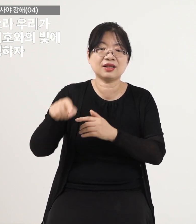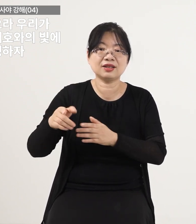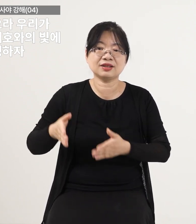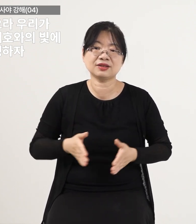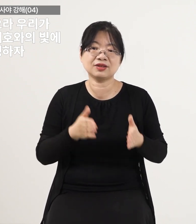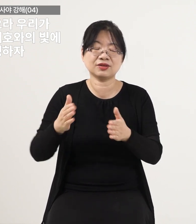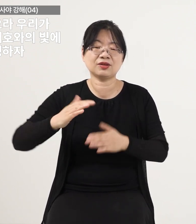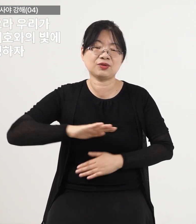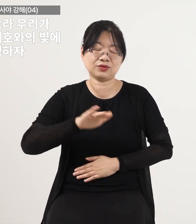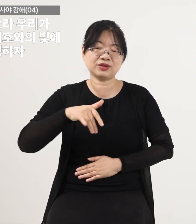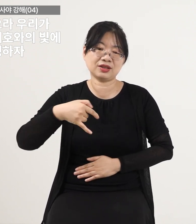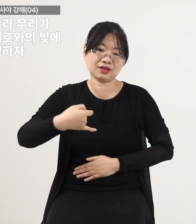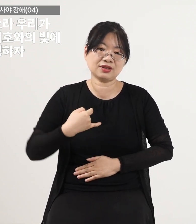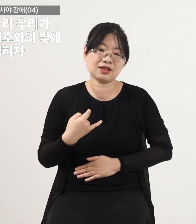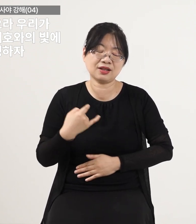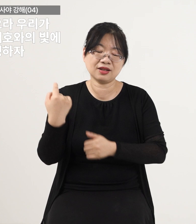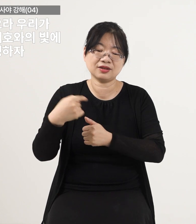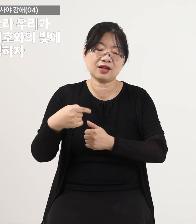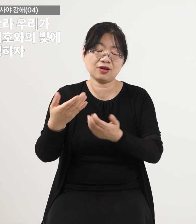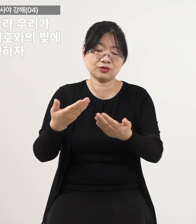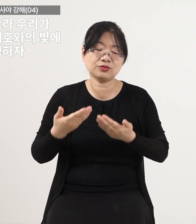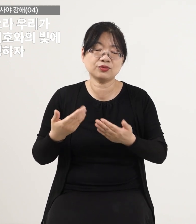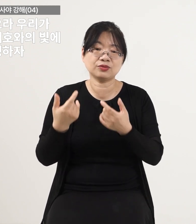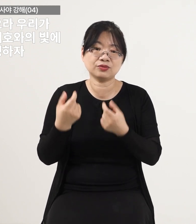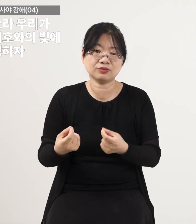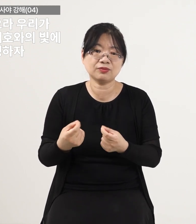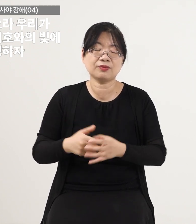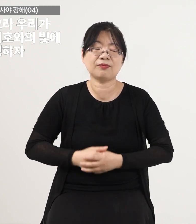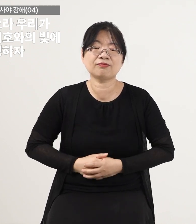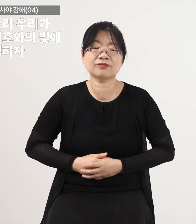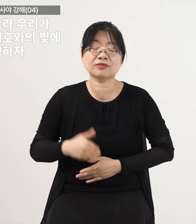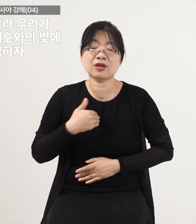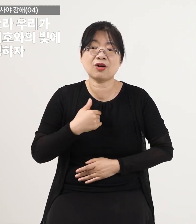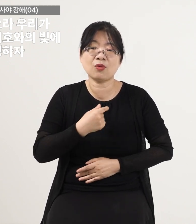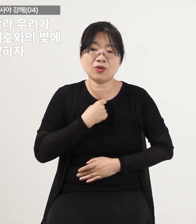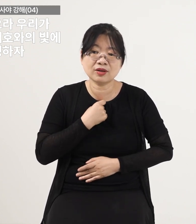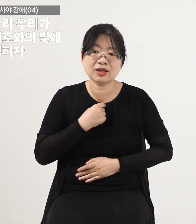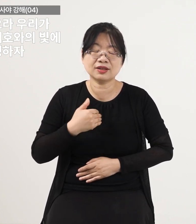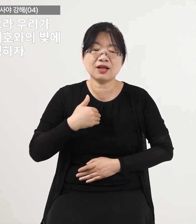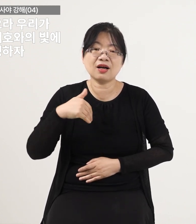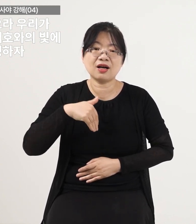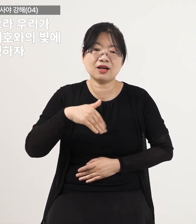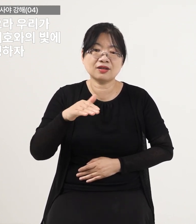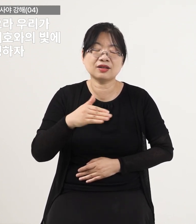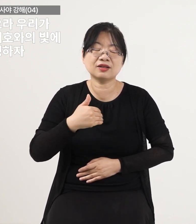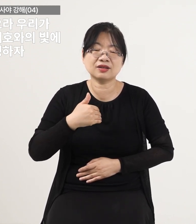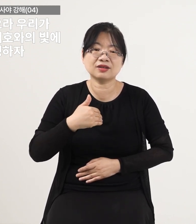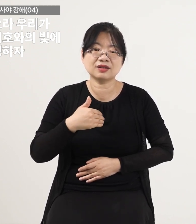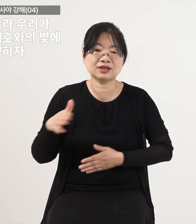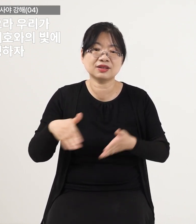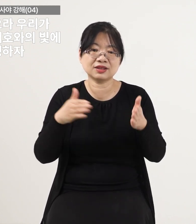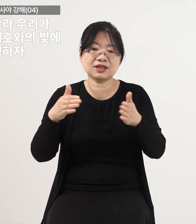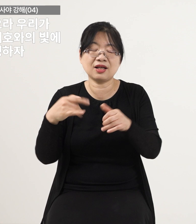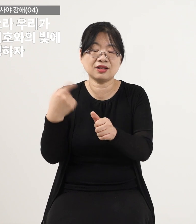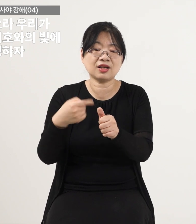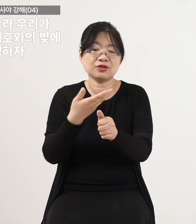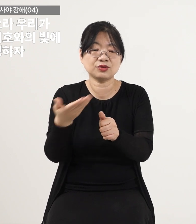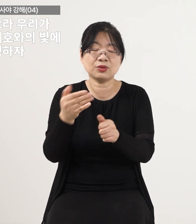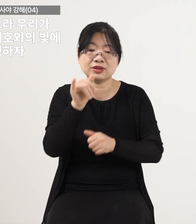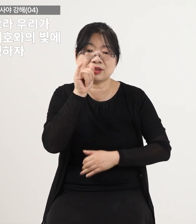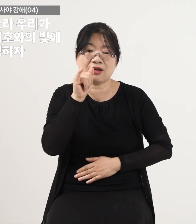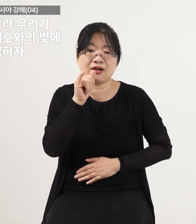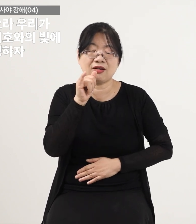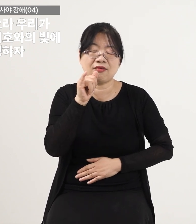길을 우리에게 가르칠 것이라. 내가 원하는, 내가 가고자 하는, 내가 하고자 하는 길을